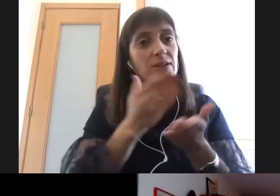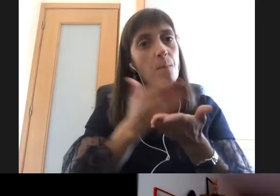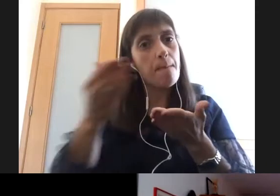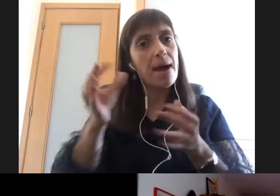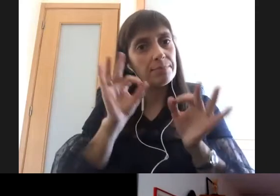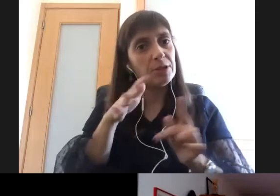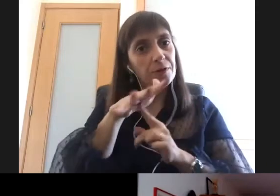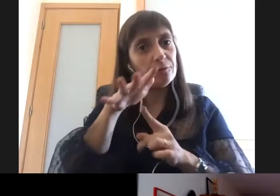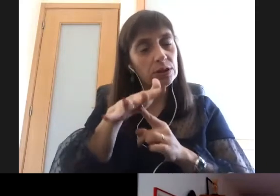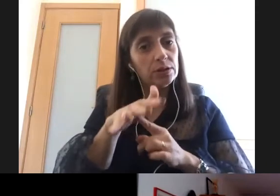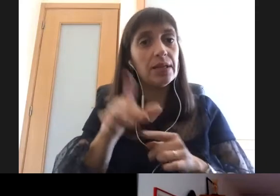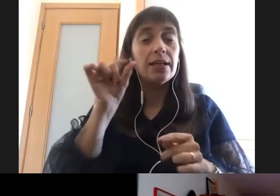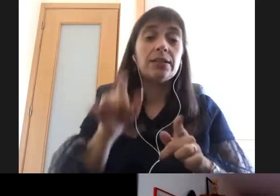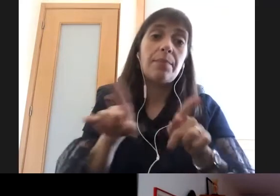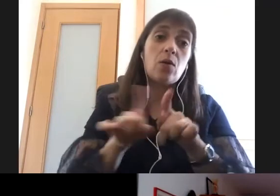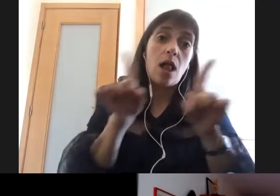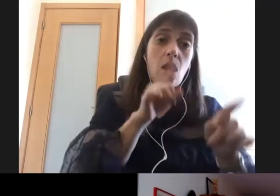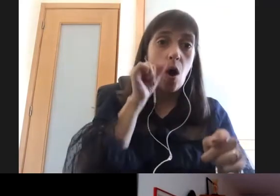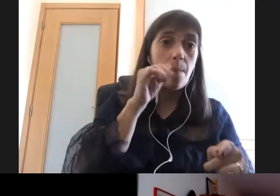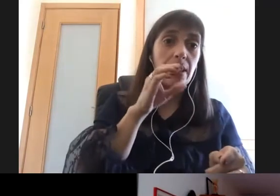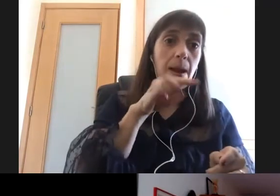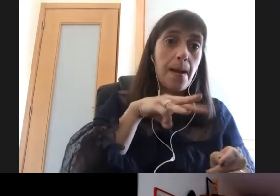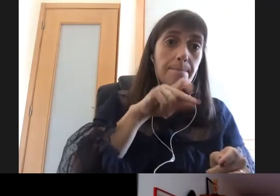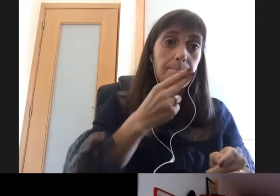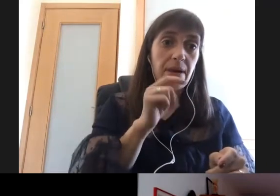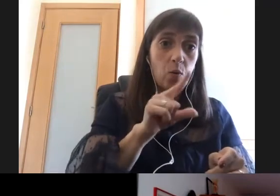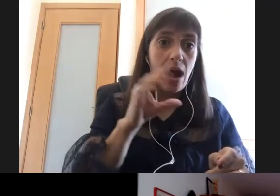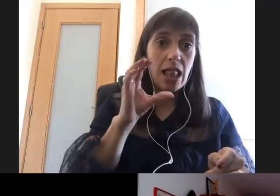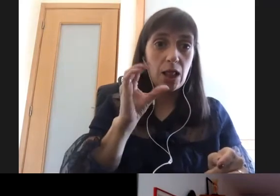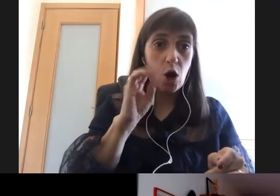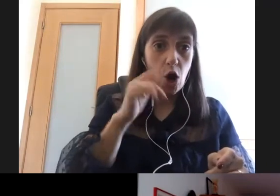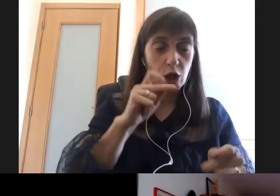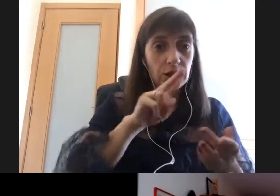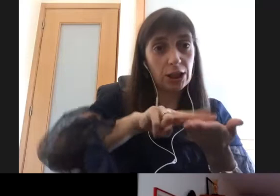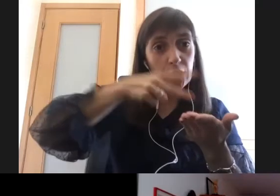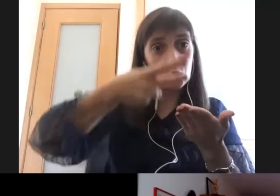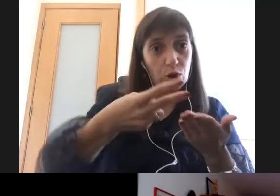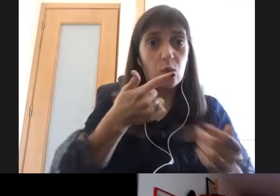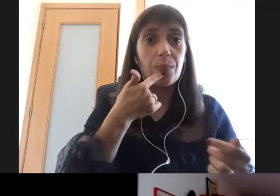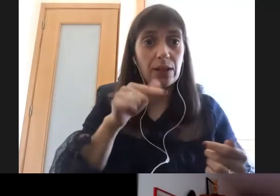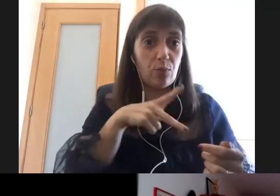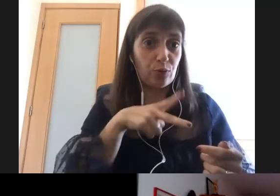Assim como Cláudio Manuel da Costa foi o tradutor para a língua portuguesa de